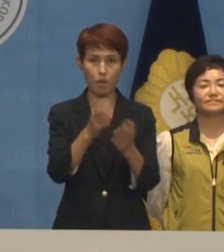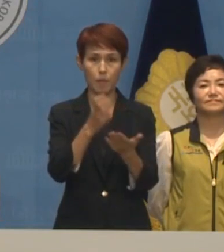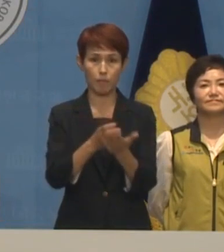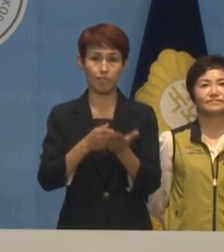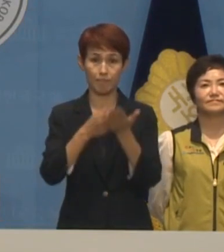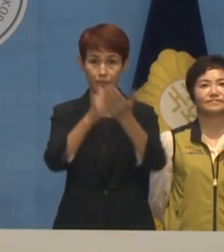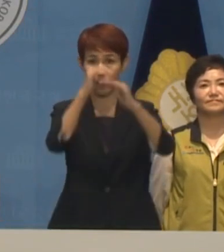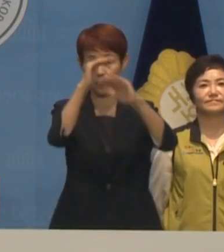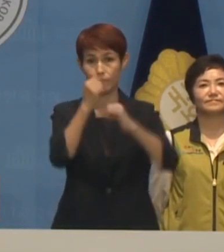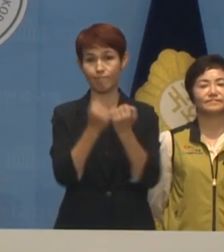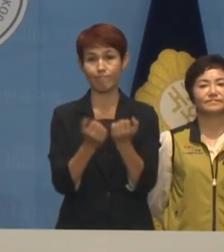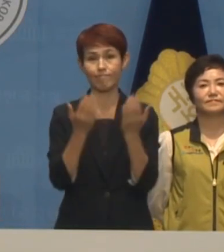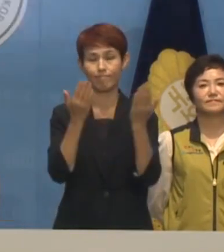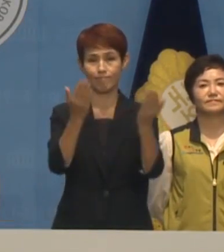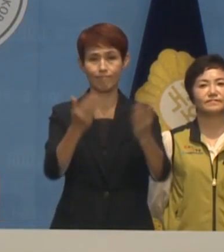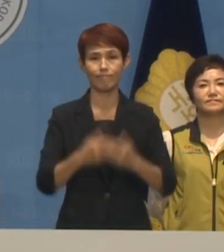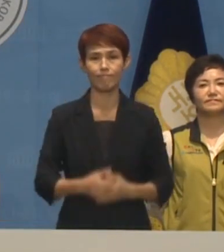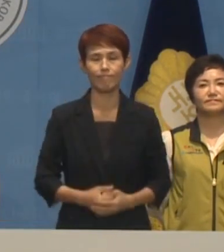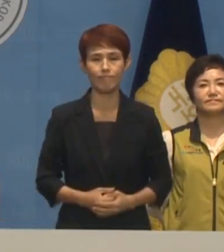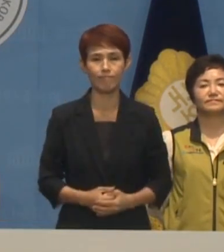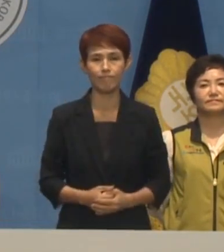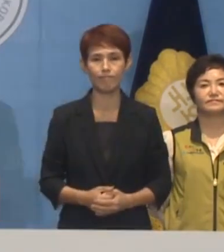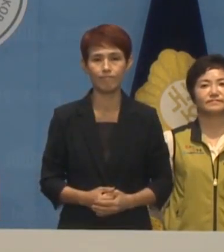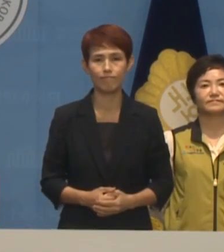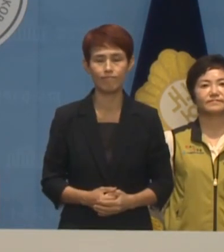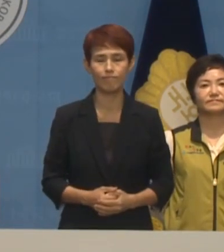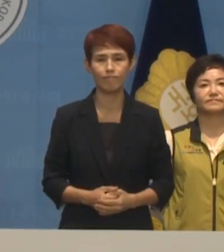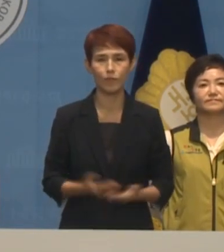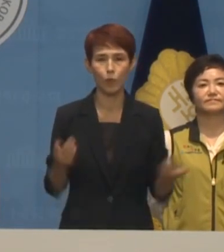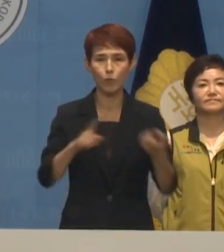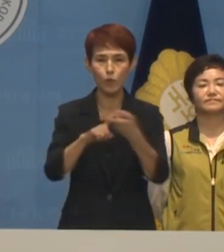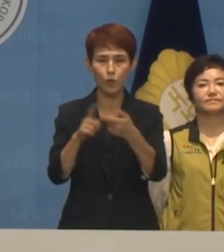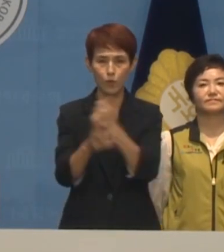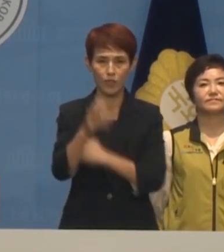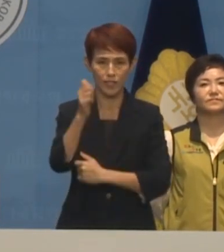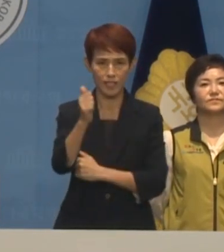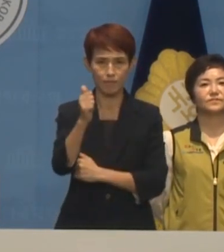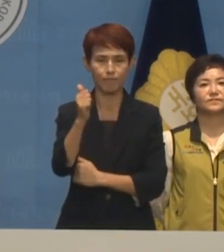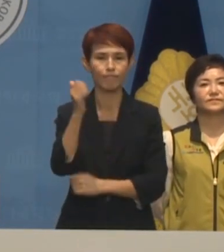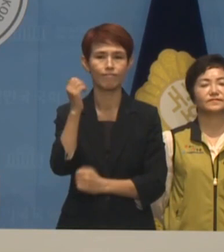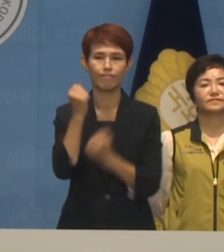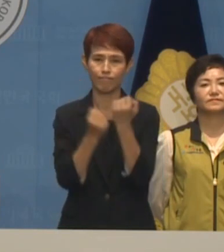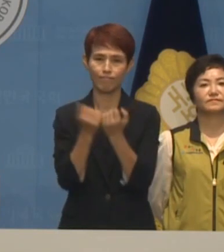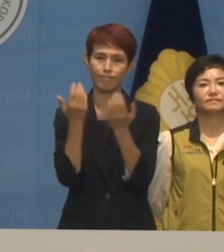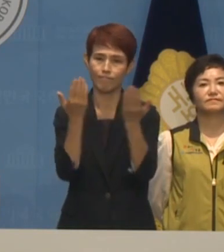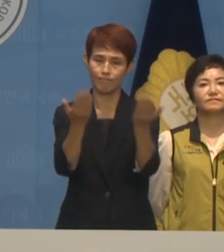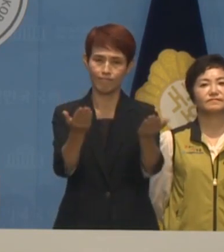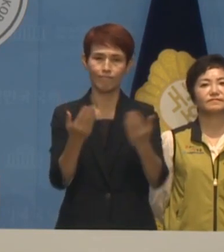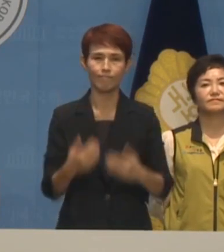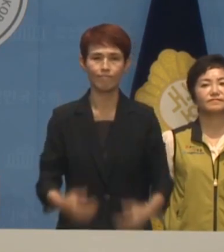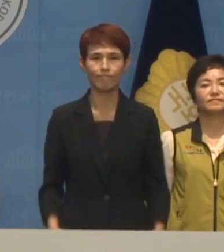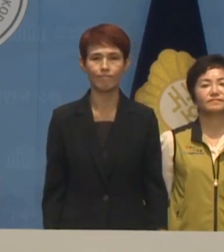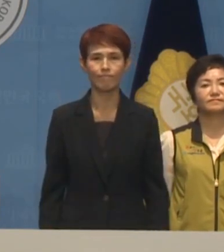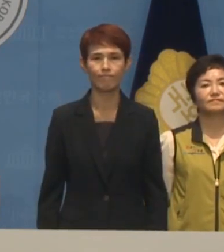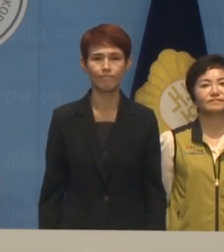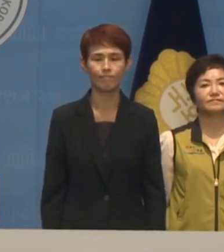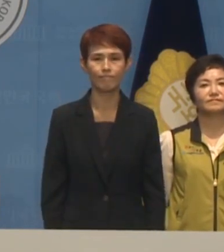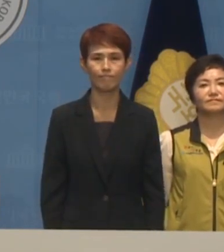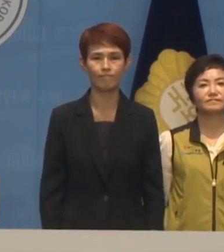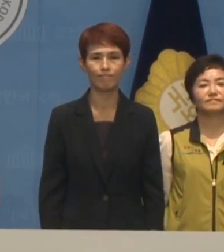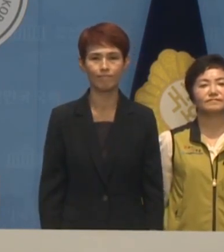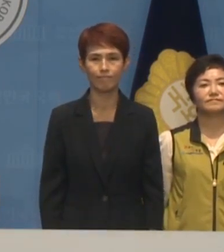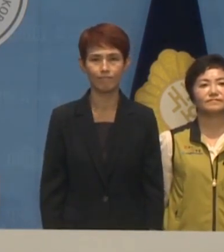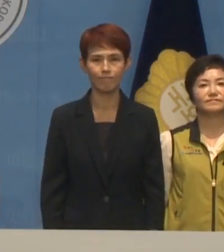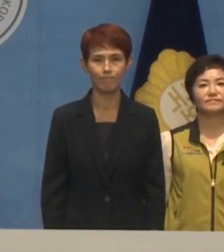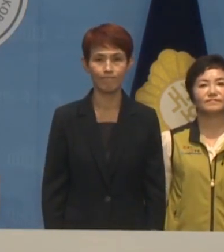대해서 말씀드리고 이어서 김영선 금융노조 위원장님, 최희선 보건의료노조 위원장님의 현장 발언을 듣는 순서로